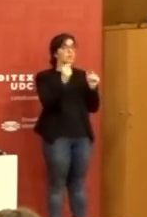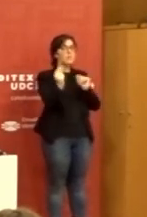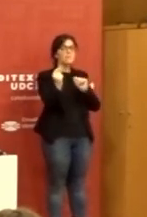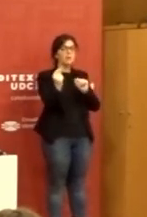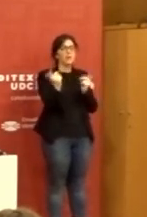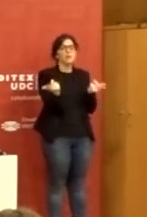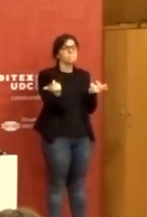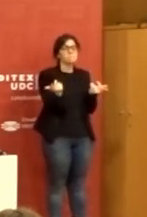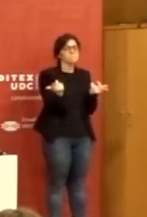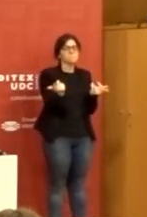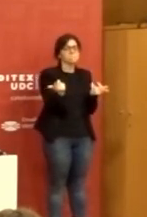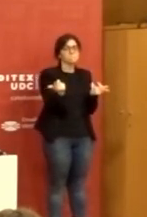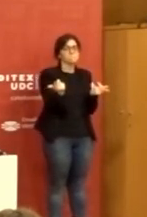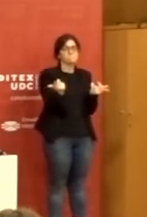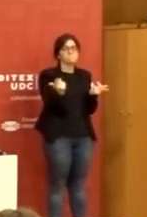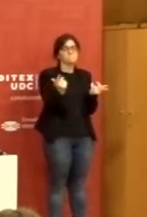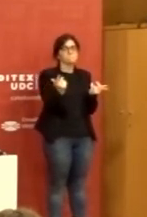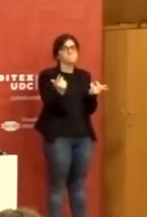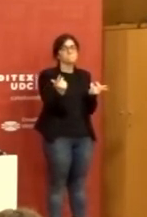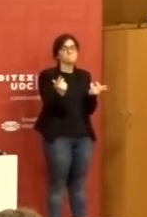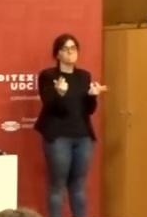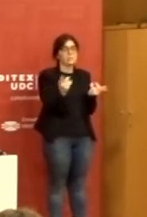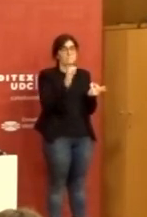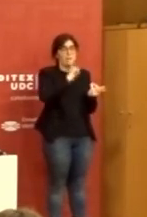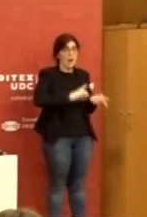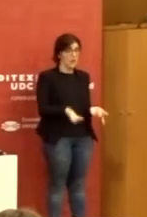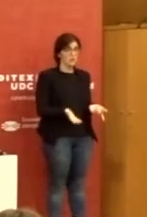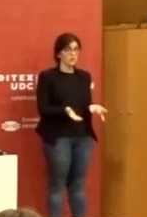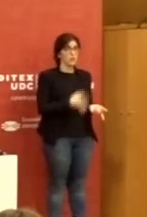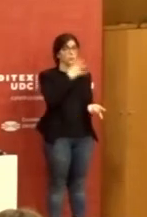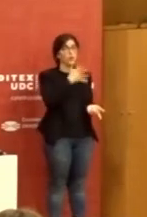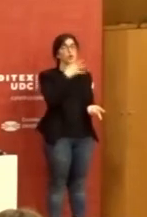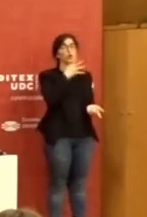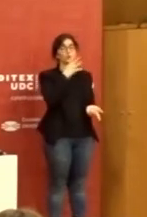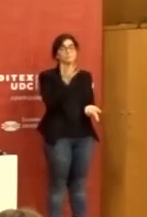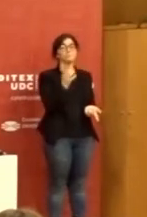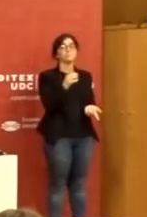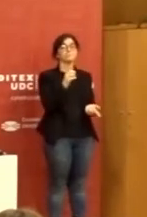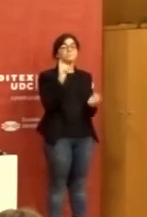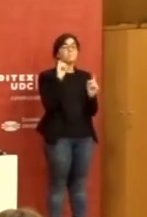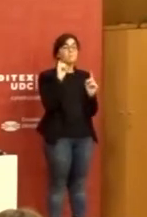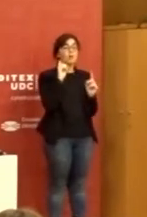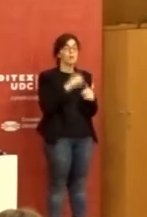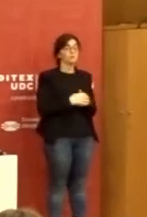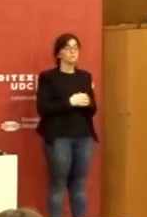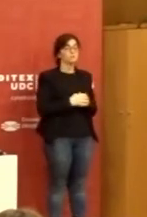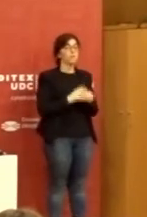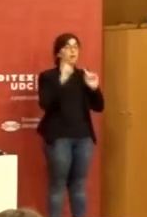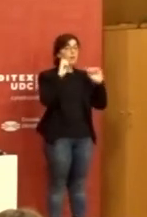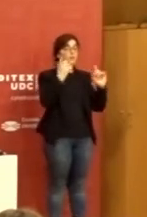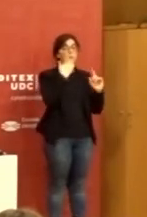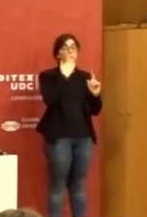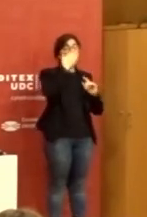planteado porque, desde luego, si tenemos que convertir los